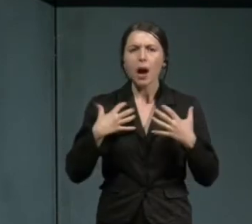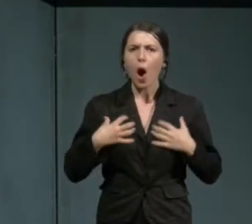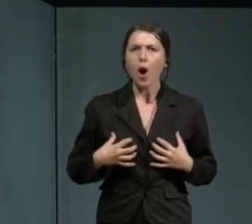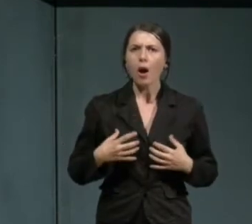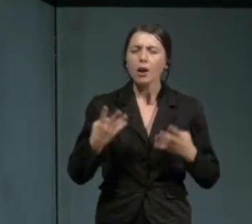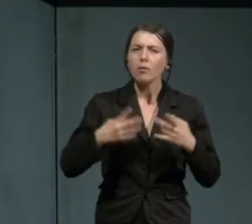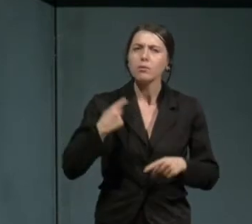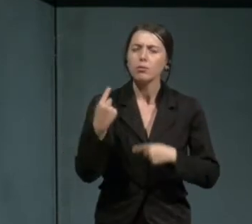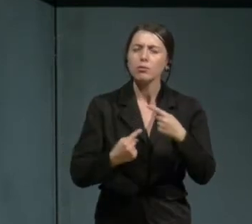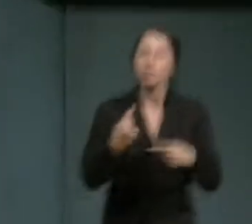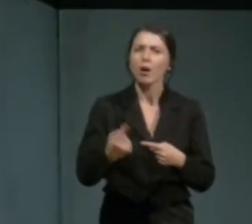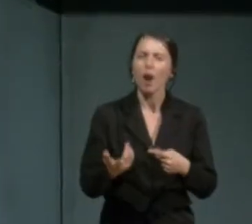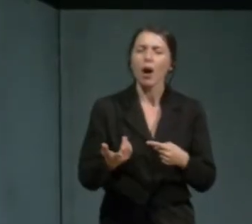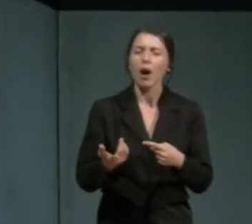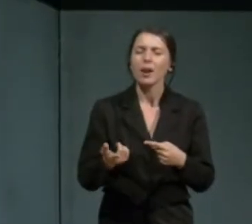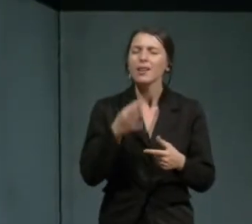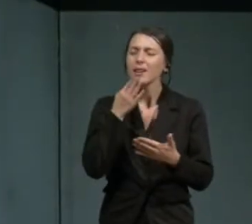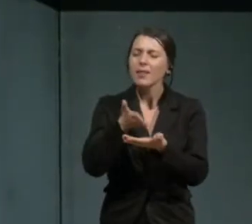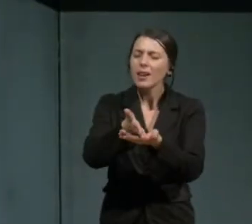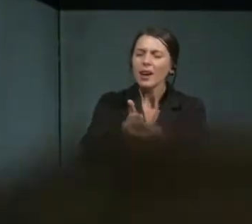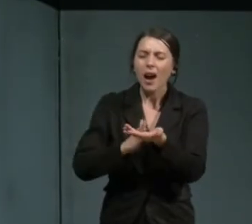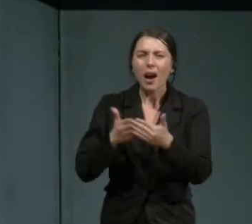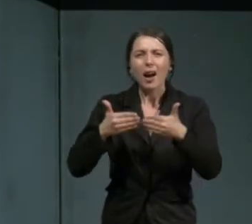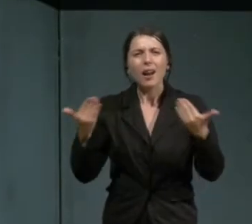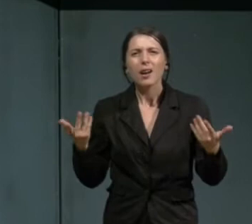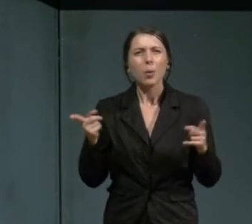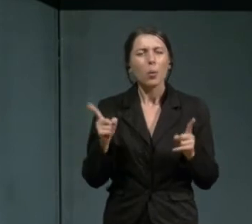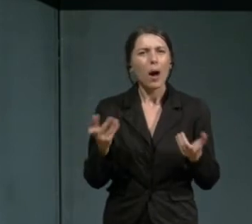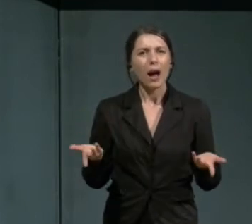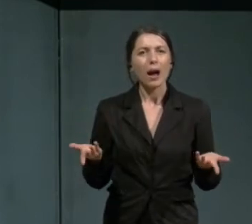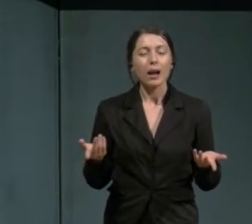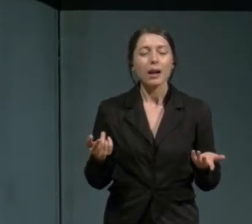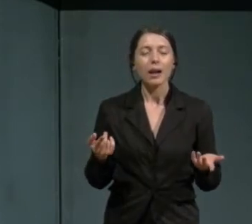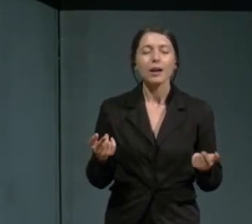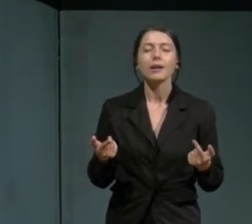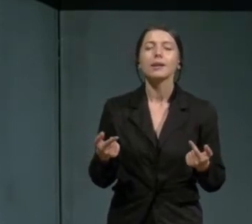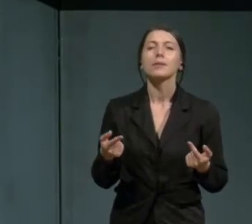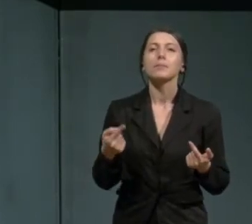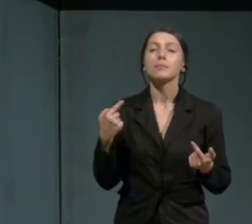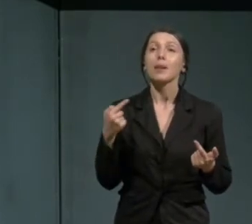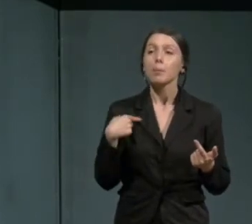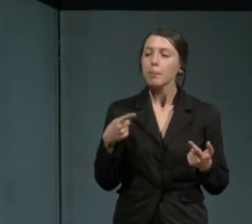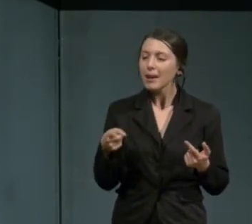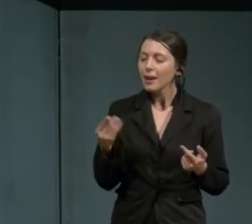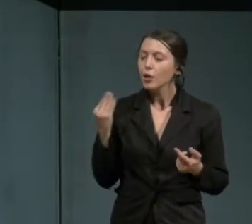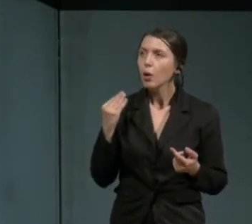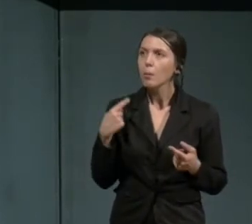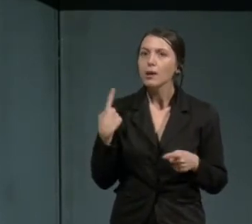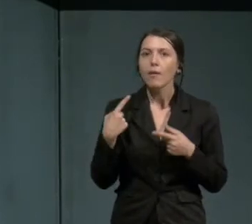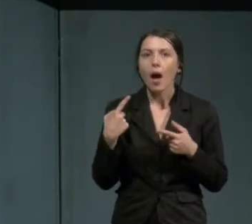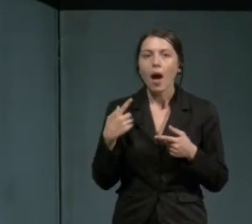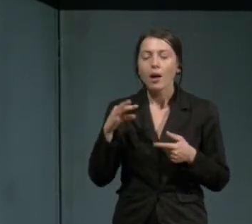continuano a funzionare qual è la frontiera mi aveva mobilitato molto questo aspetto mi ero interessato